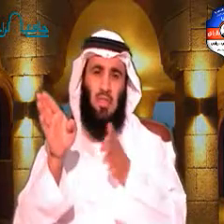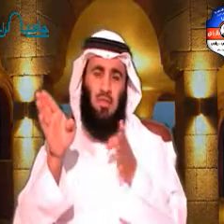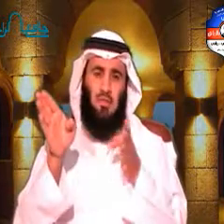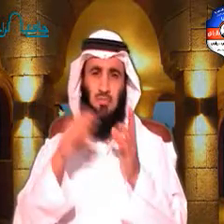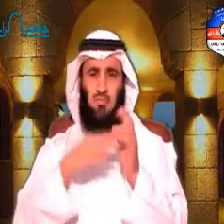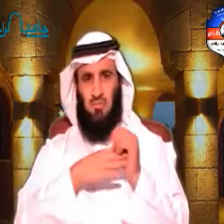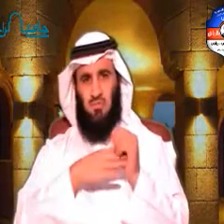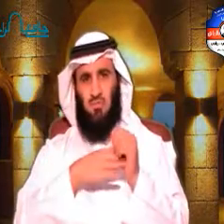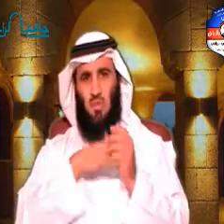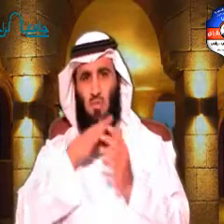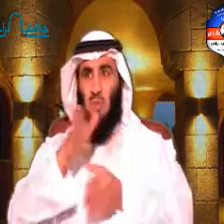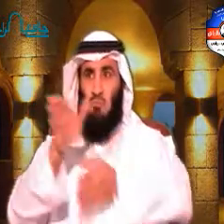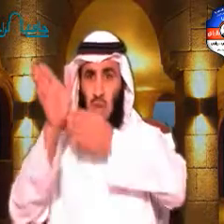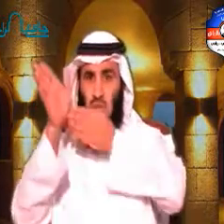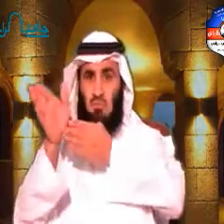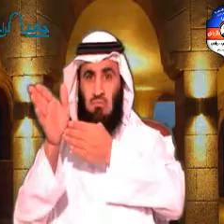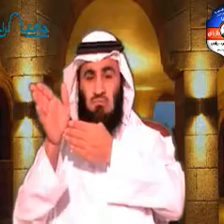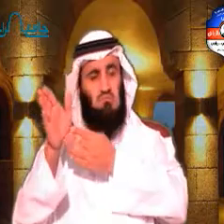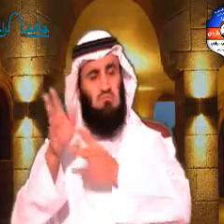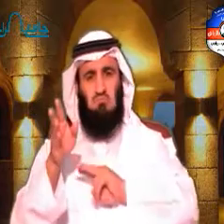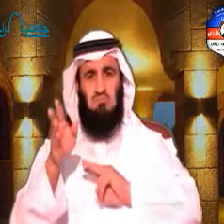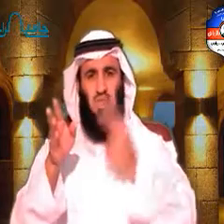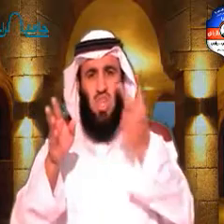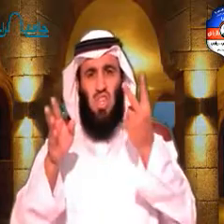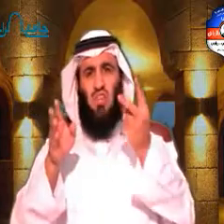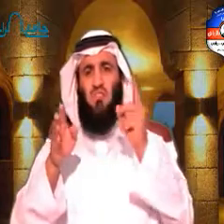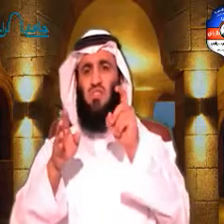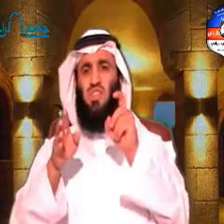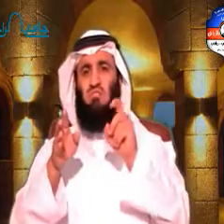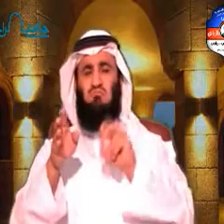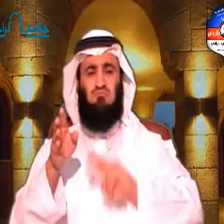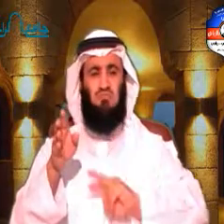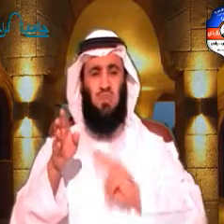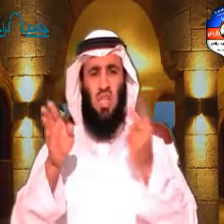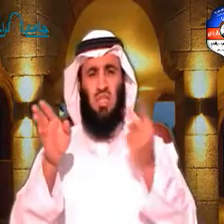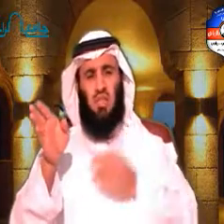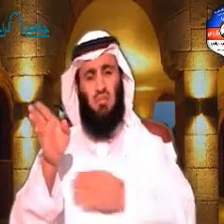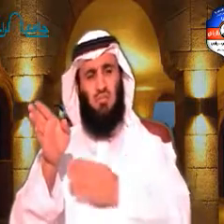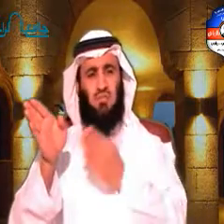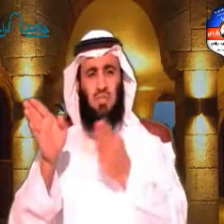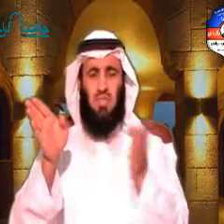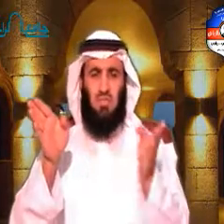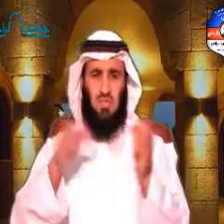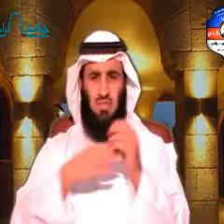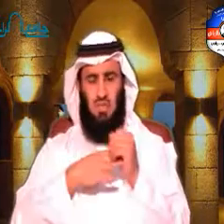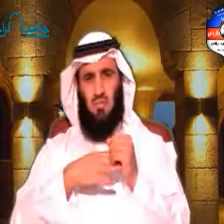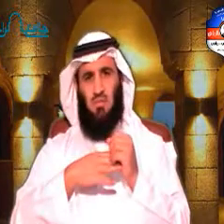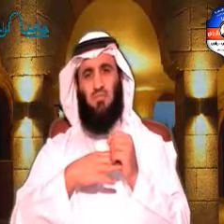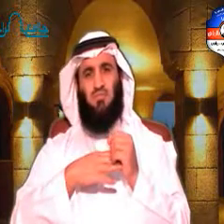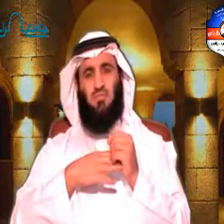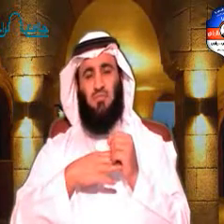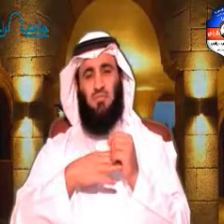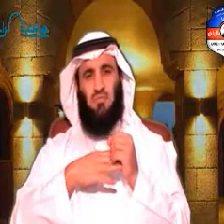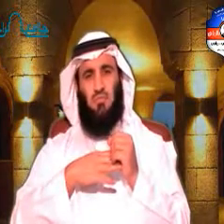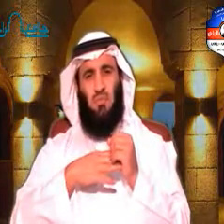دون سنة النبي صلى الله عليه وسلم. وقد أحسن وصفها حالهم الإمام